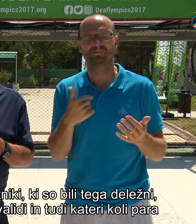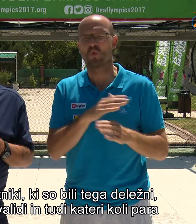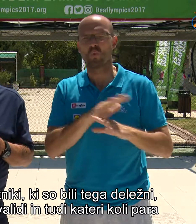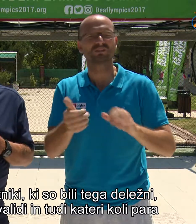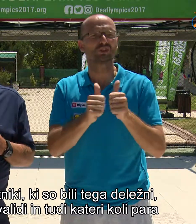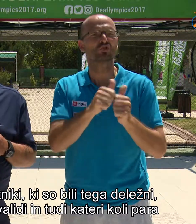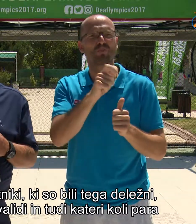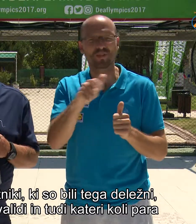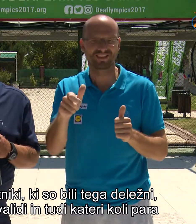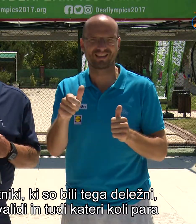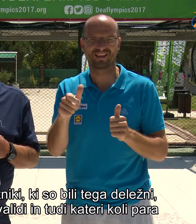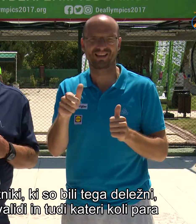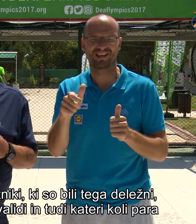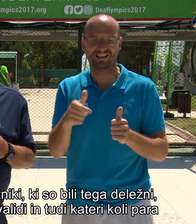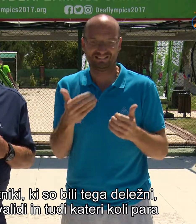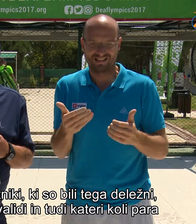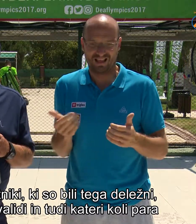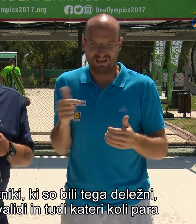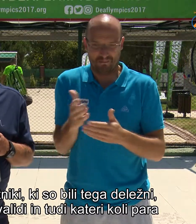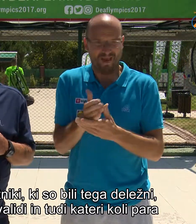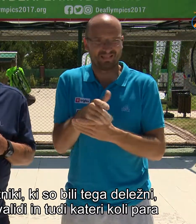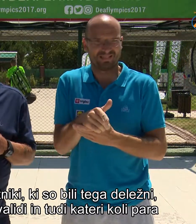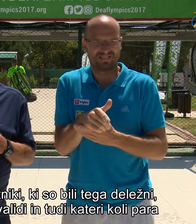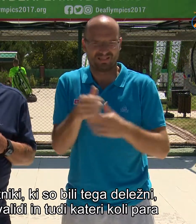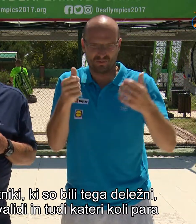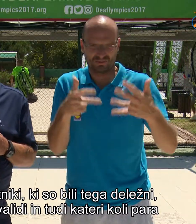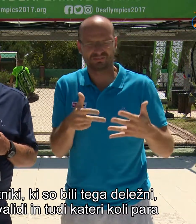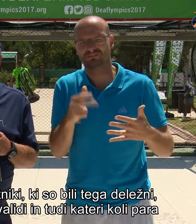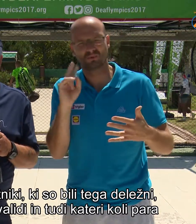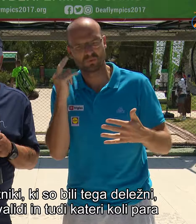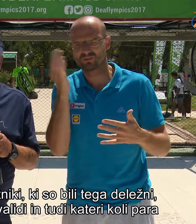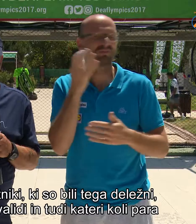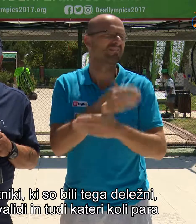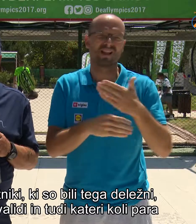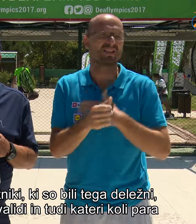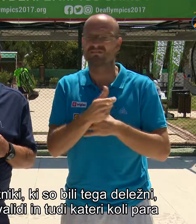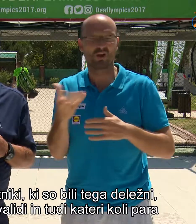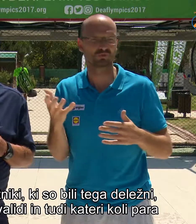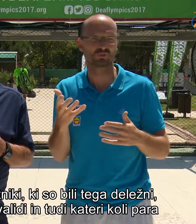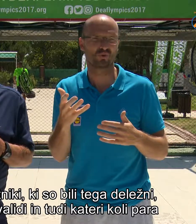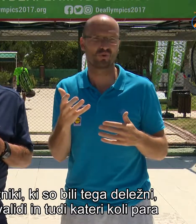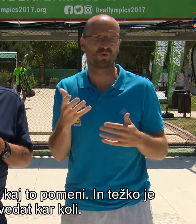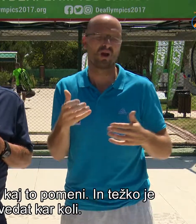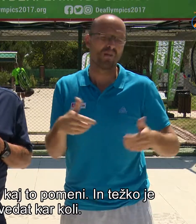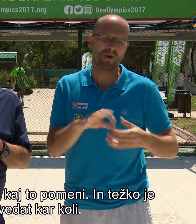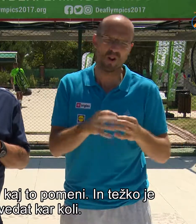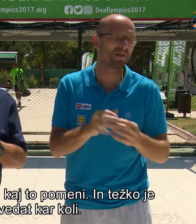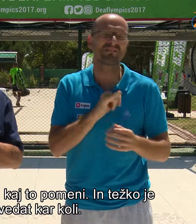športniki, ki so bili tega deležni, slišeči, gluhi, invalidi, kakšnikoli parašportniki,